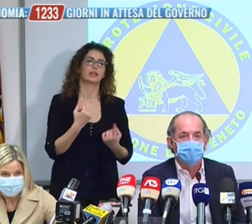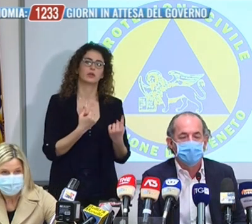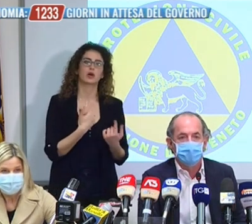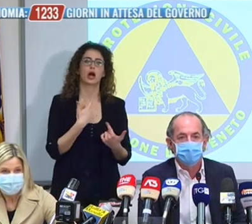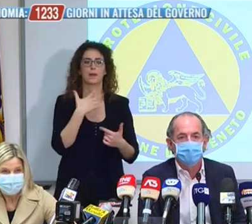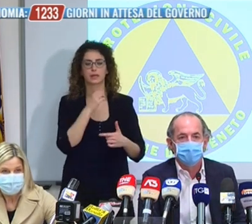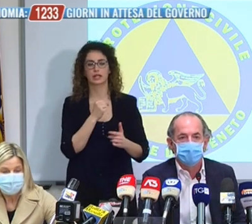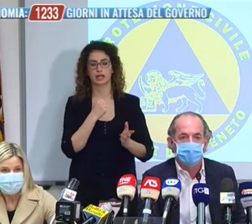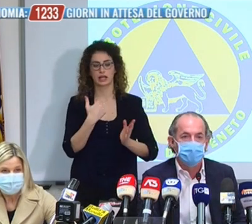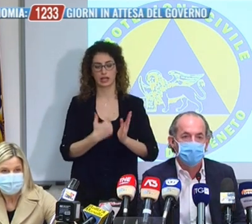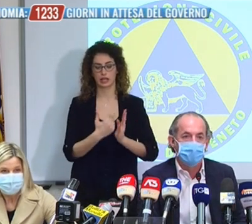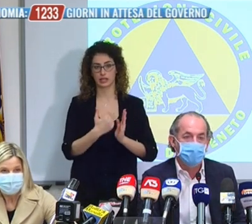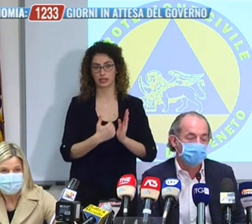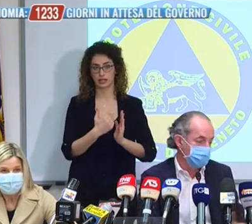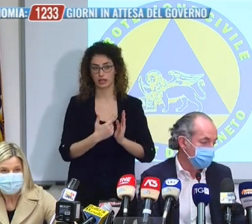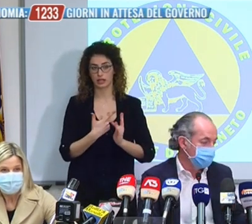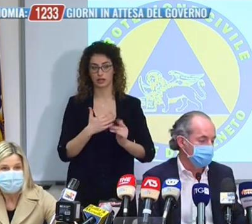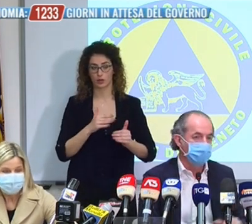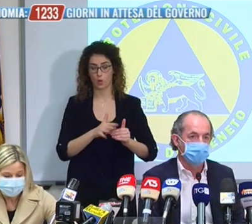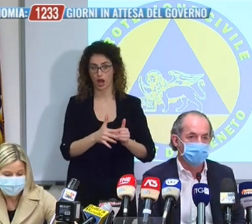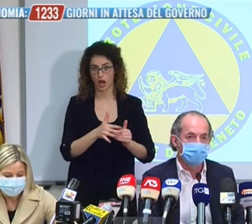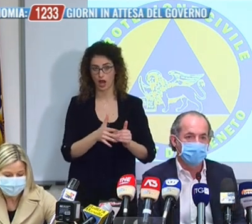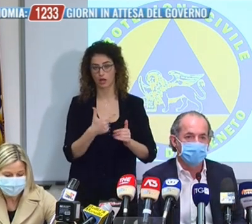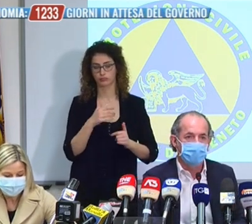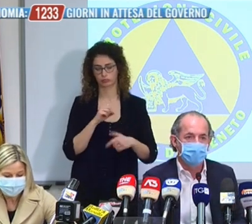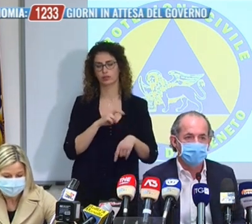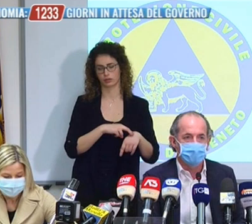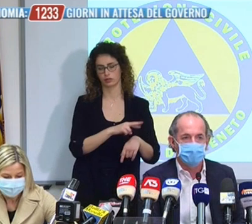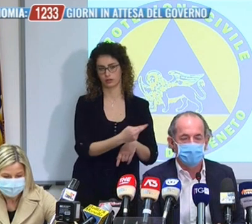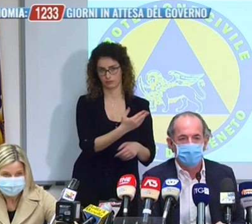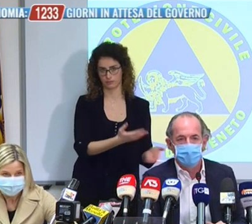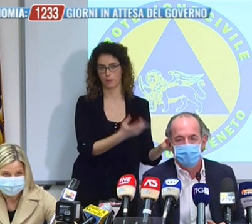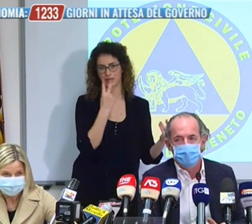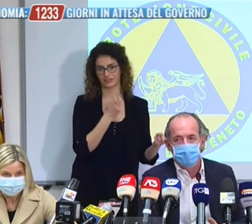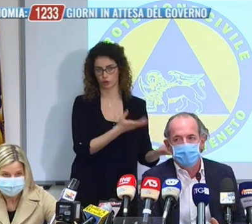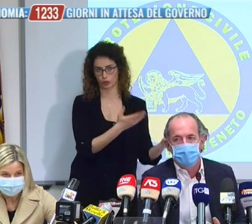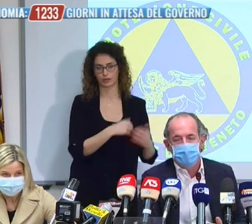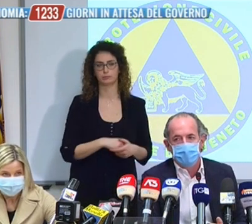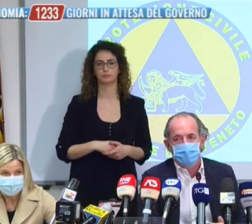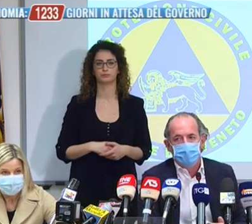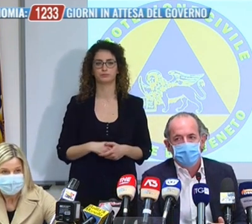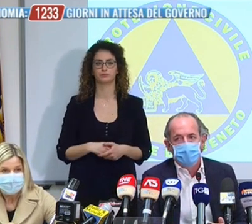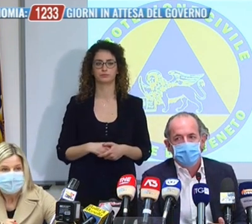questo, certo, tipo, comunque quella si affronta direttamente con la prevenzione.